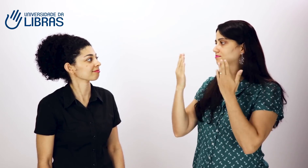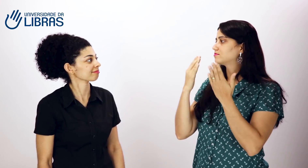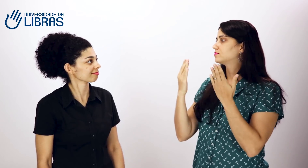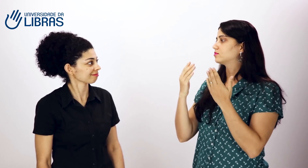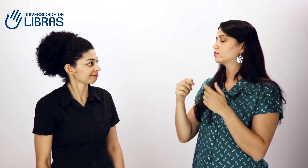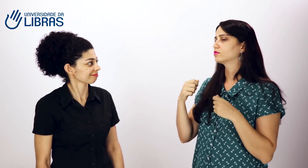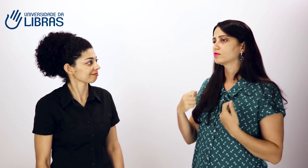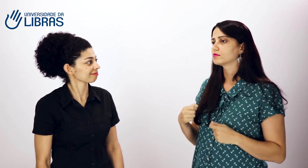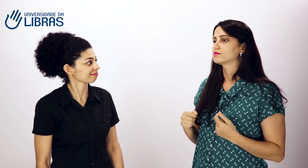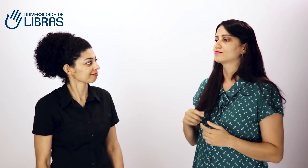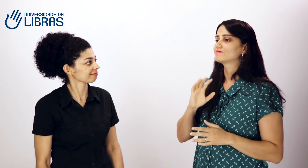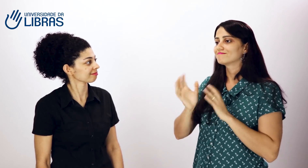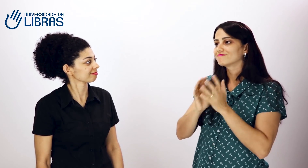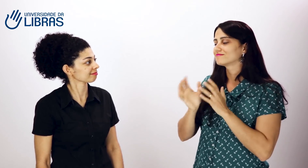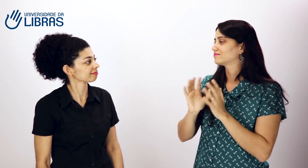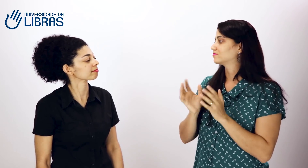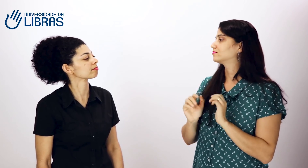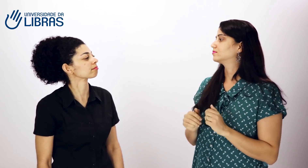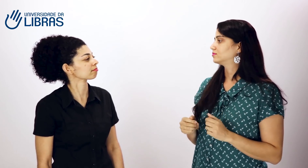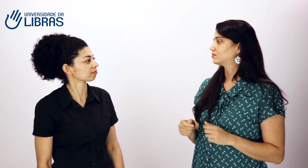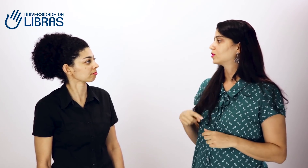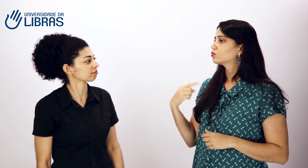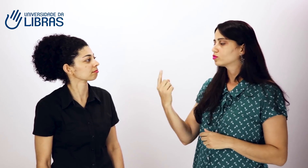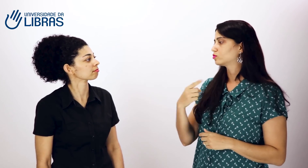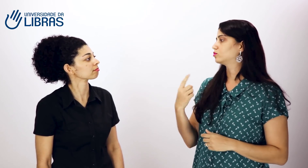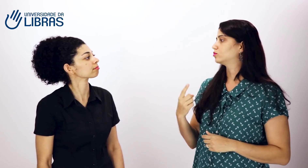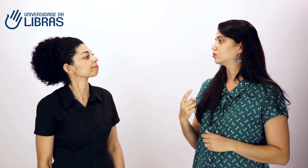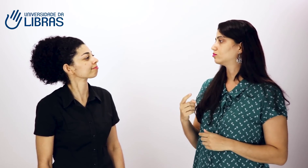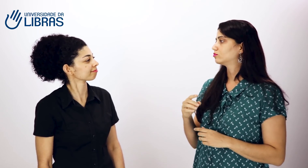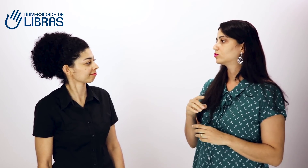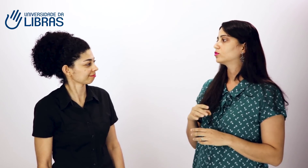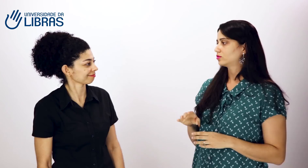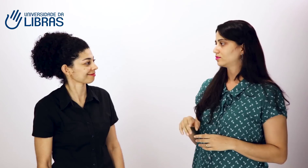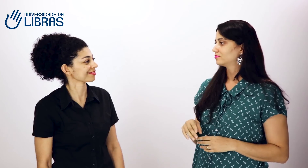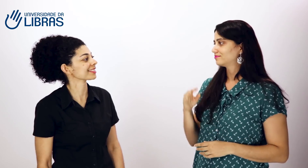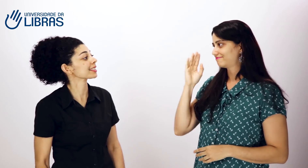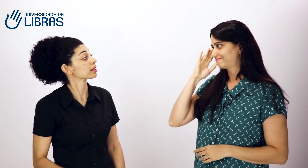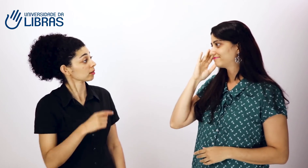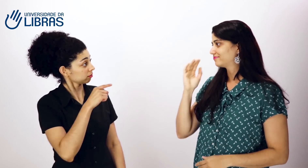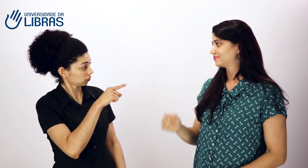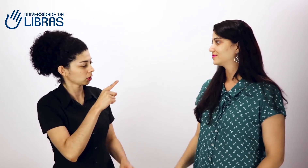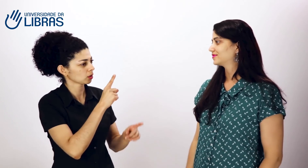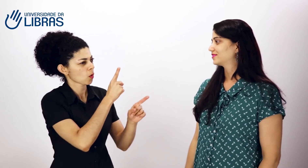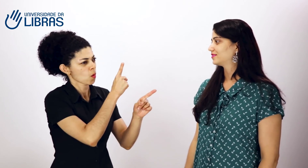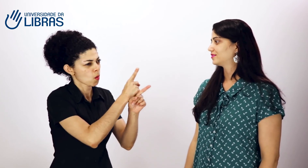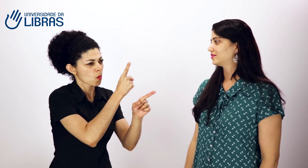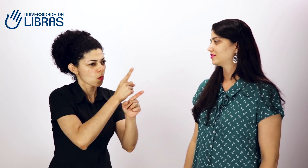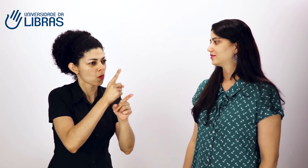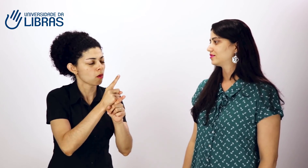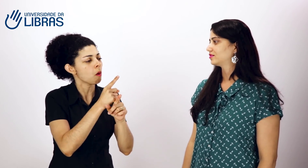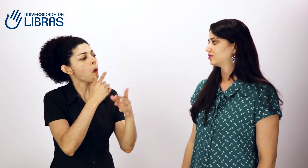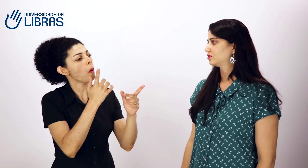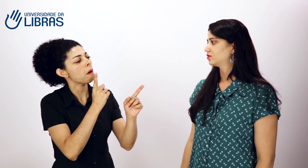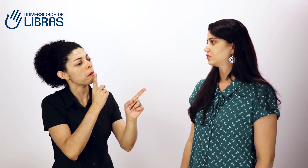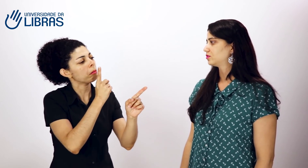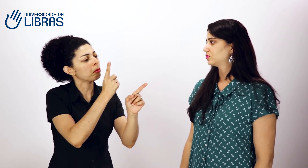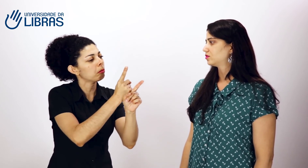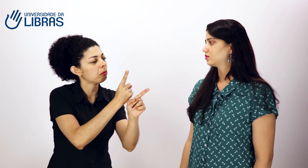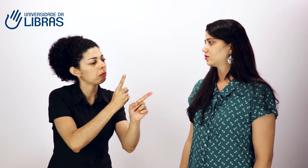língua brasileira de sinais, para que eu pudesse comunicar com os surdos diretamente em Libras. E nessa época,